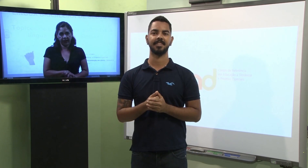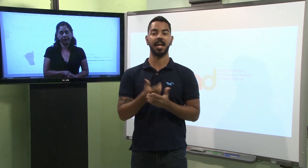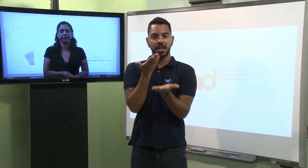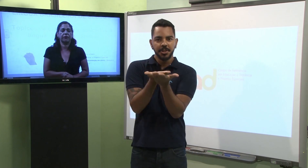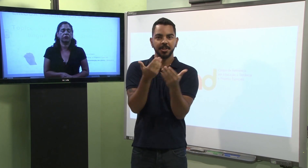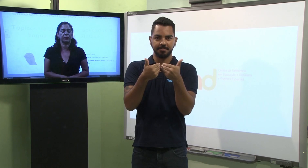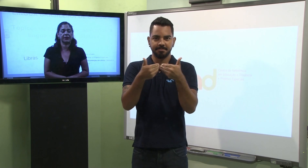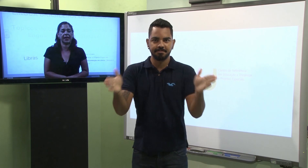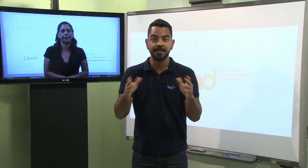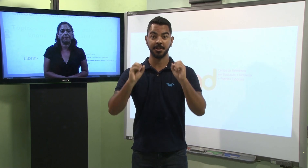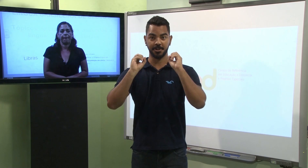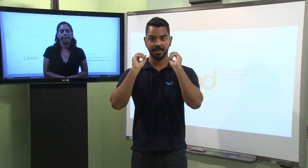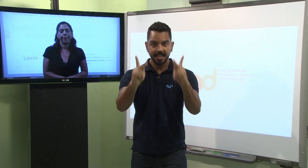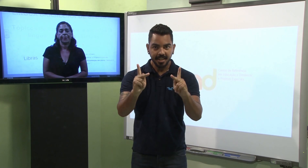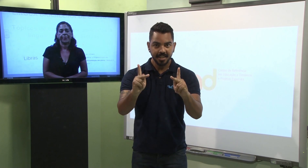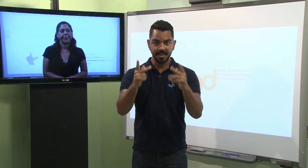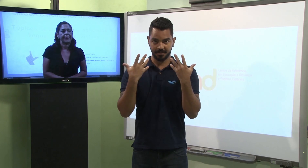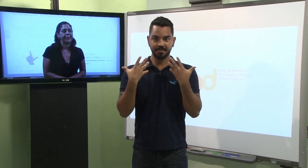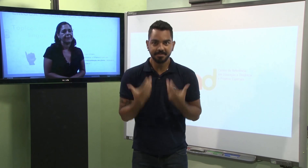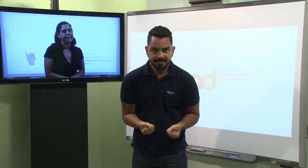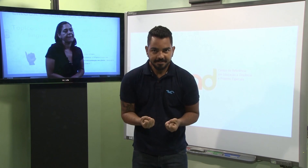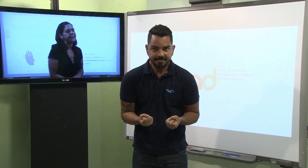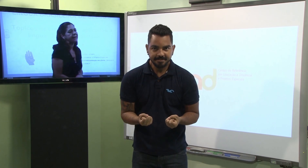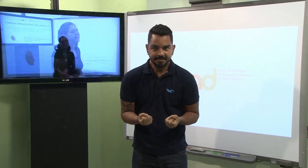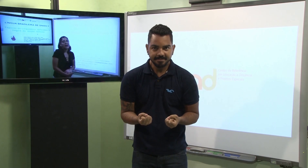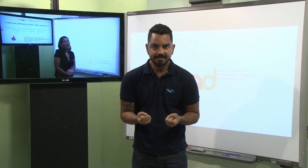estudos, ok? Vamos começar?